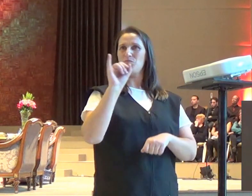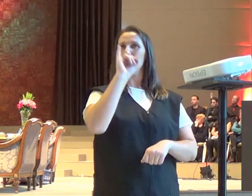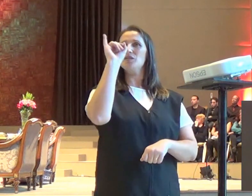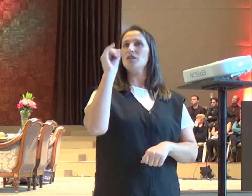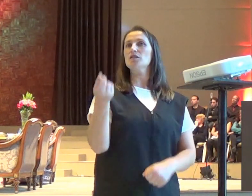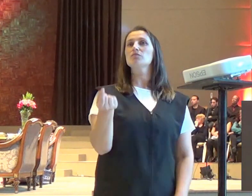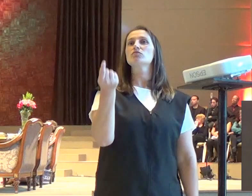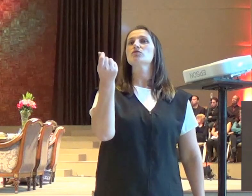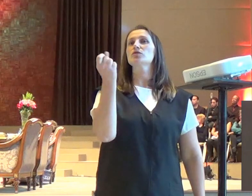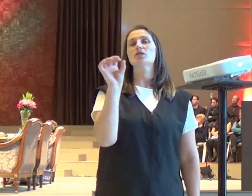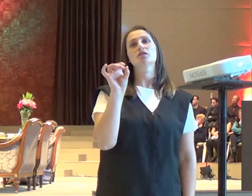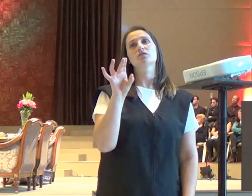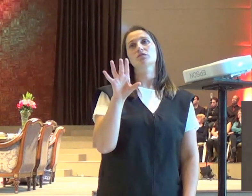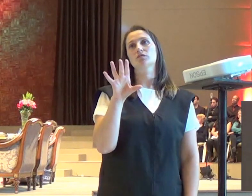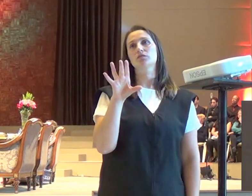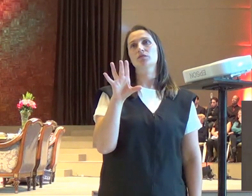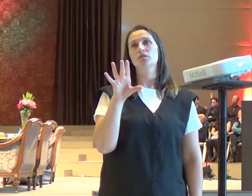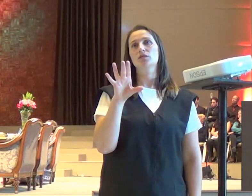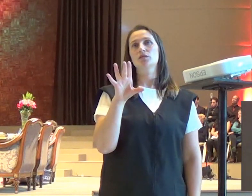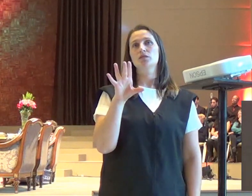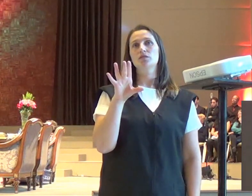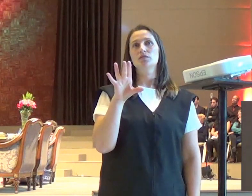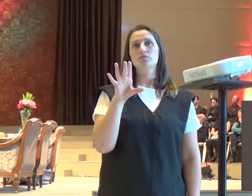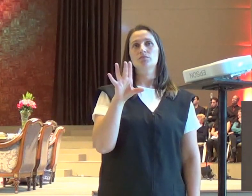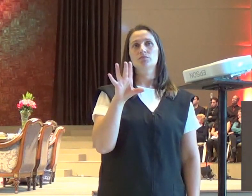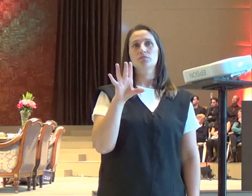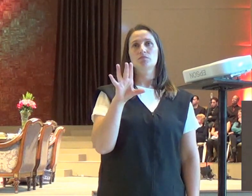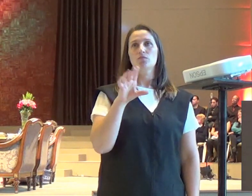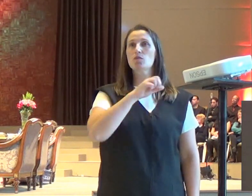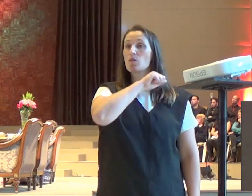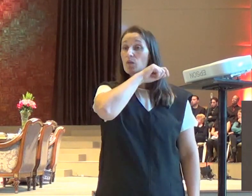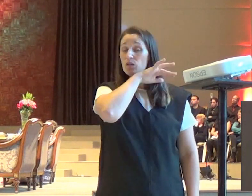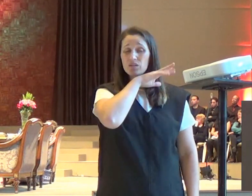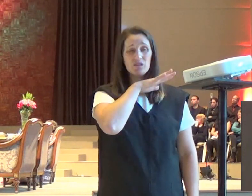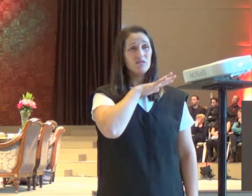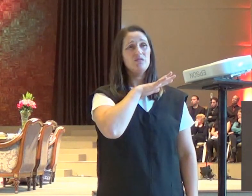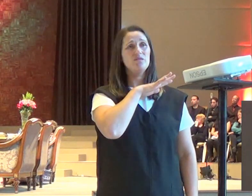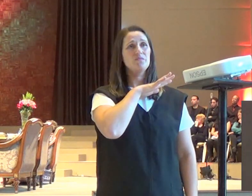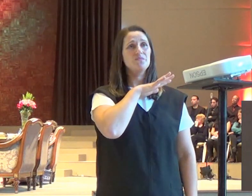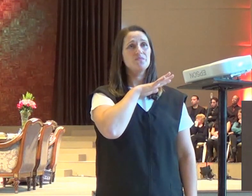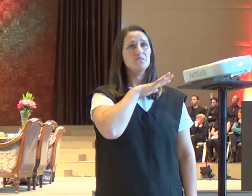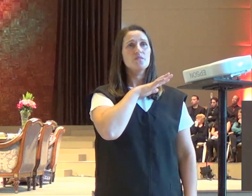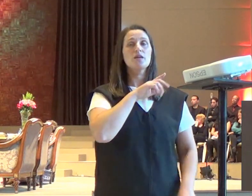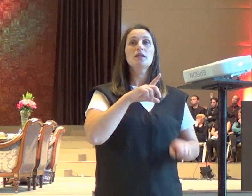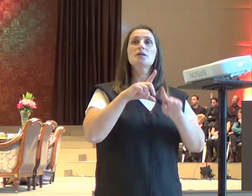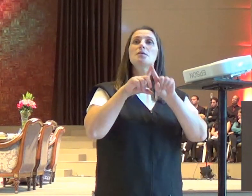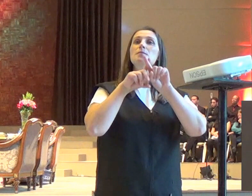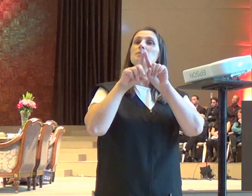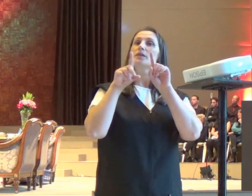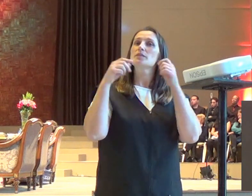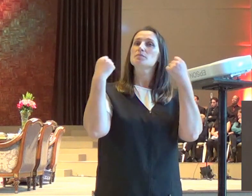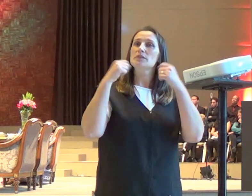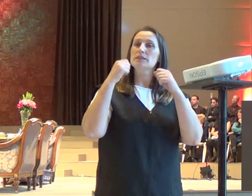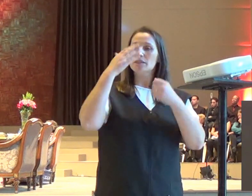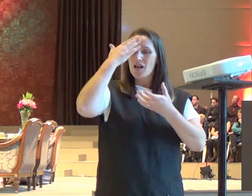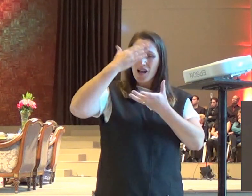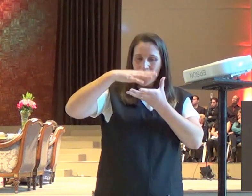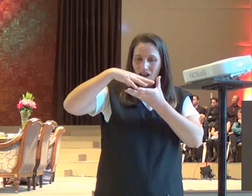você está entendendo? é um absurdo tão grande mas para você tratar da alma